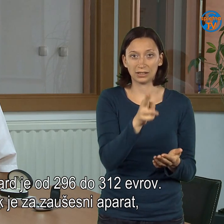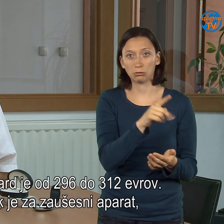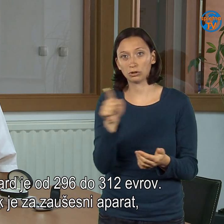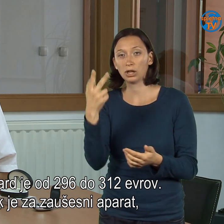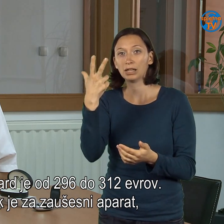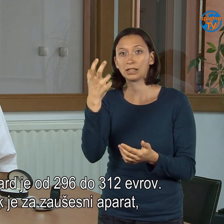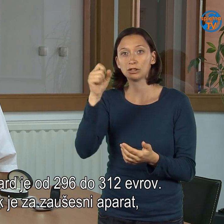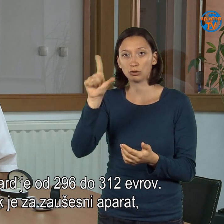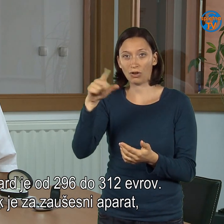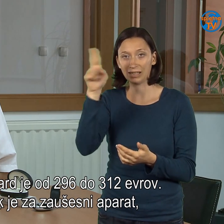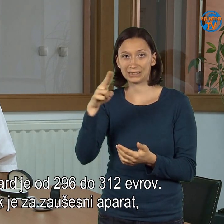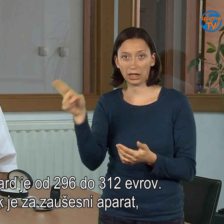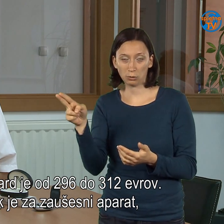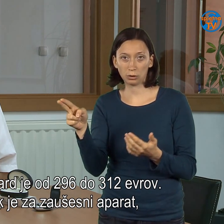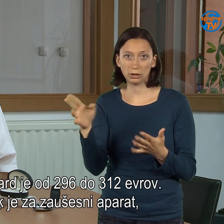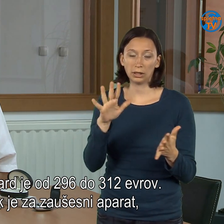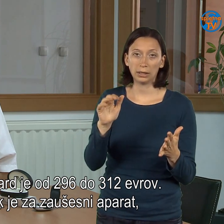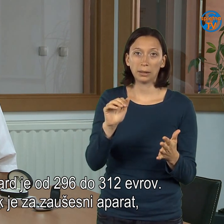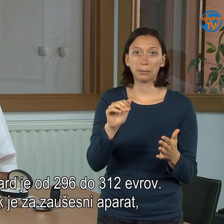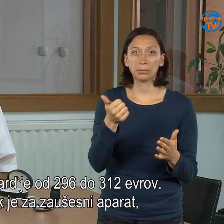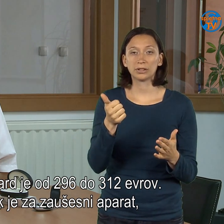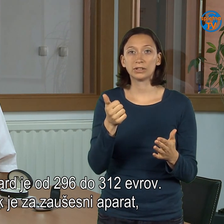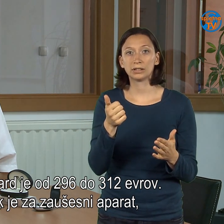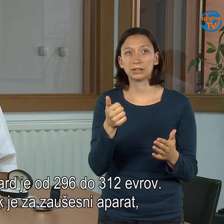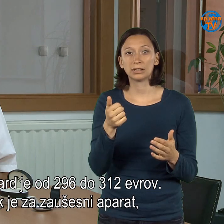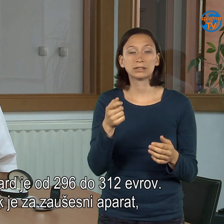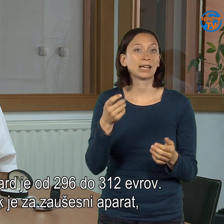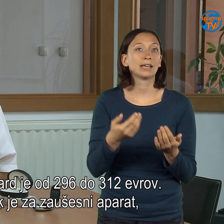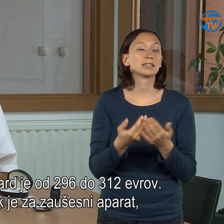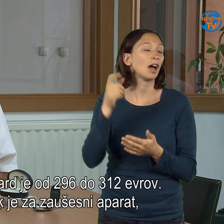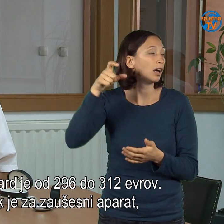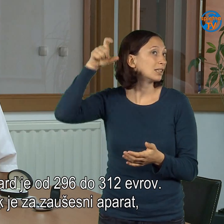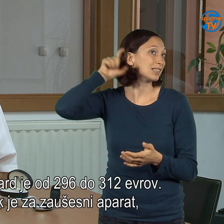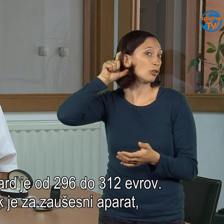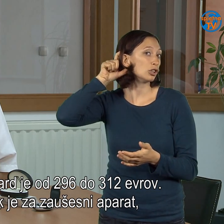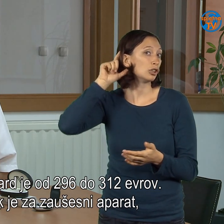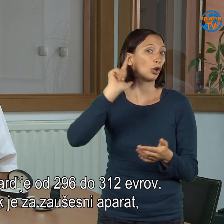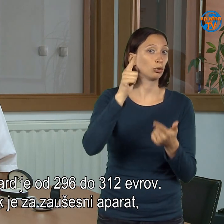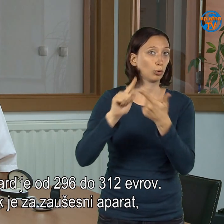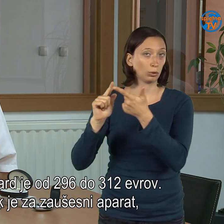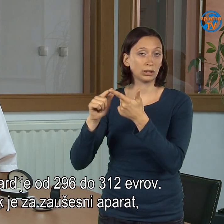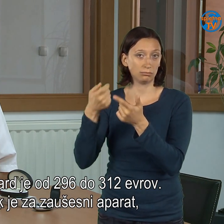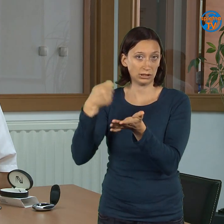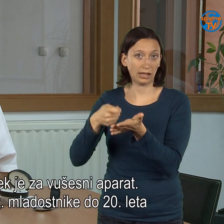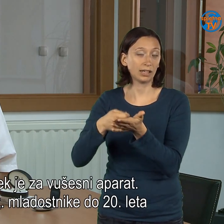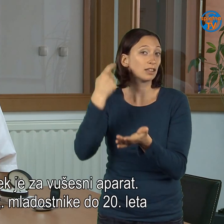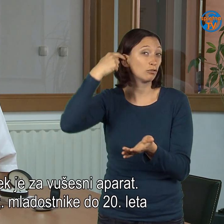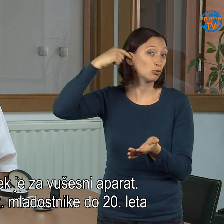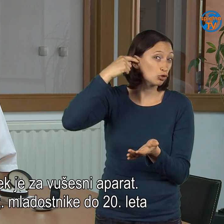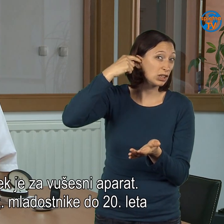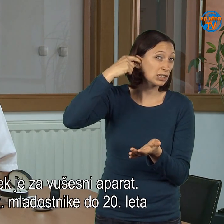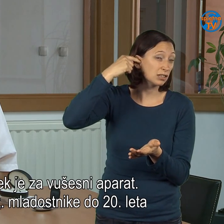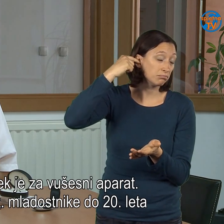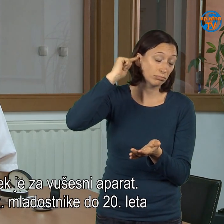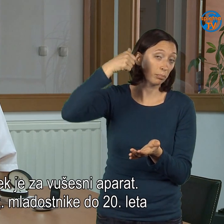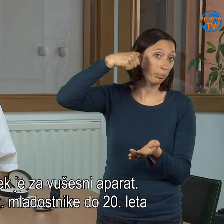do nekaj 312 evrov. Prvi znesek je za zaušesni aparat, drugi znesek je za v ušesni aparat.